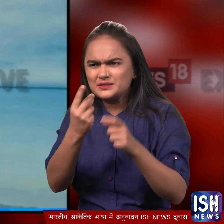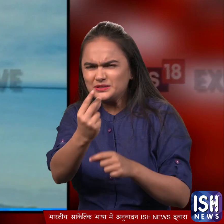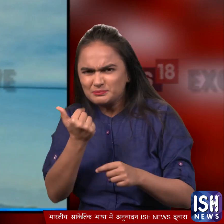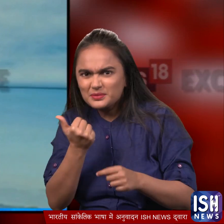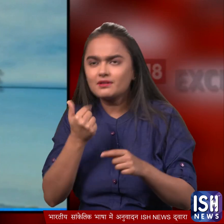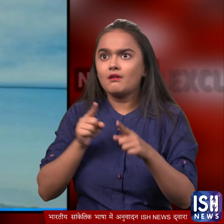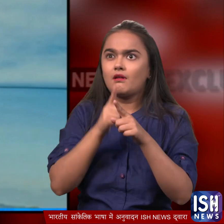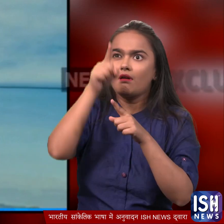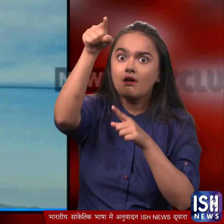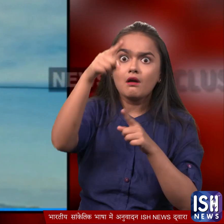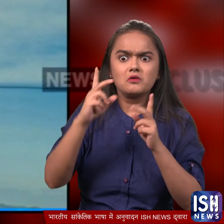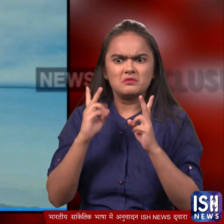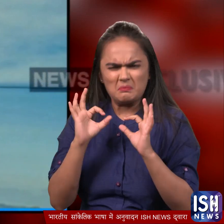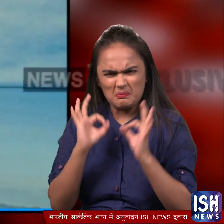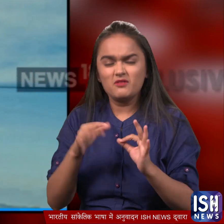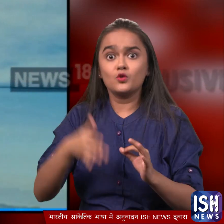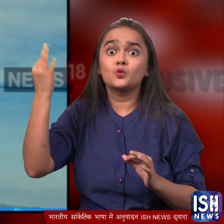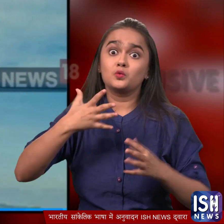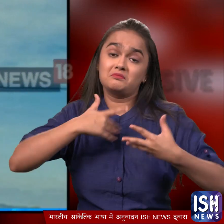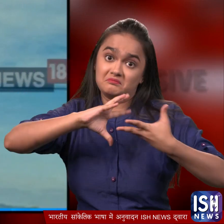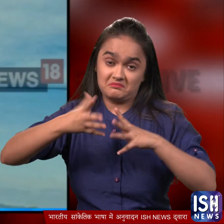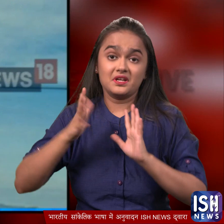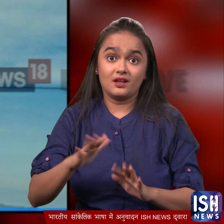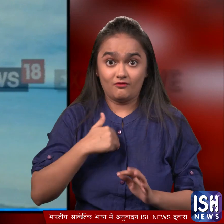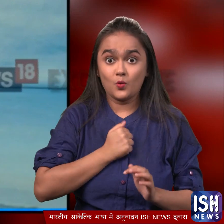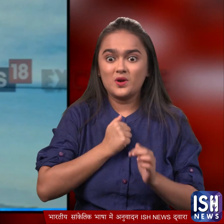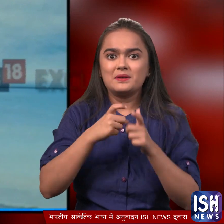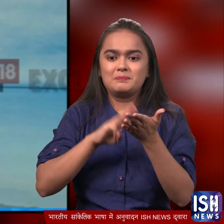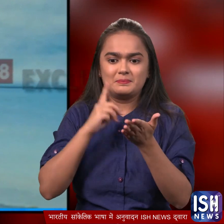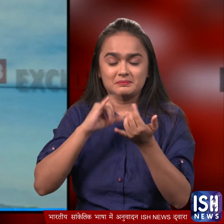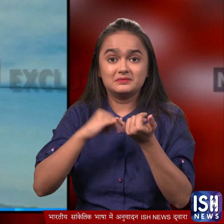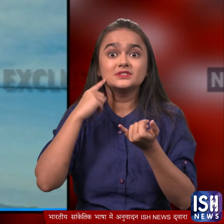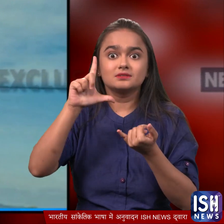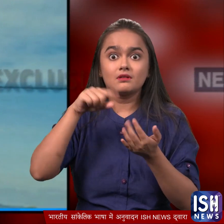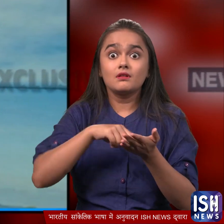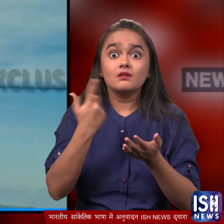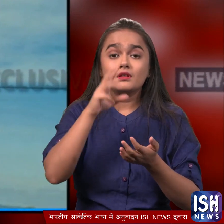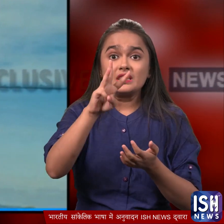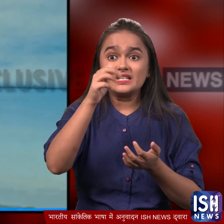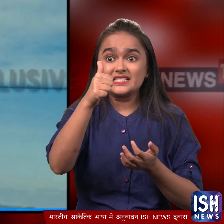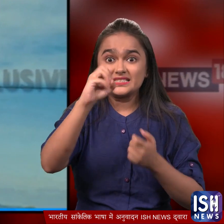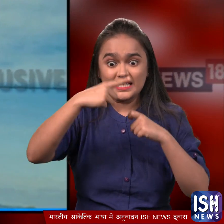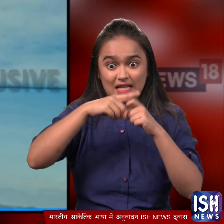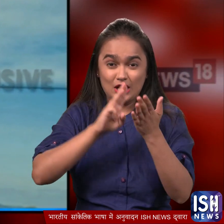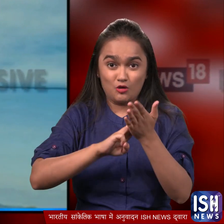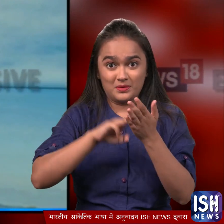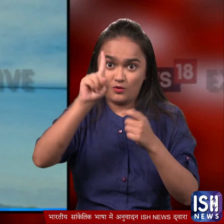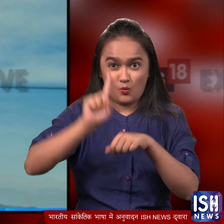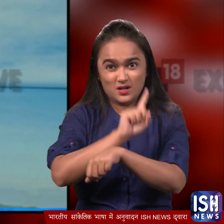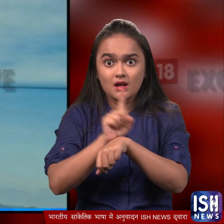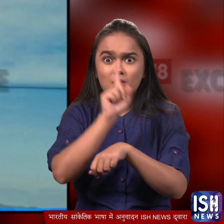मिसाइल से लैस है, यानी ऐसी मिसाइल जिसकी स्पीड टारगेट को हिट करने तक जस की तस बनी रहती है। और ये जो बराक 8 मिसाइल सिस्टम है उसकी